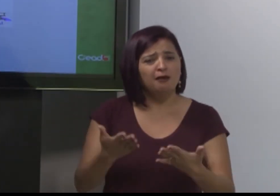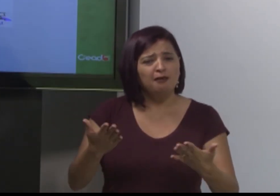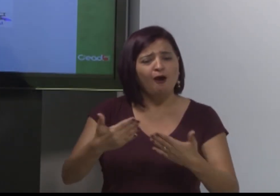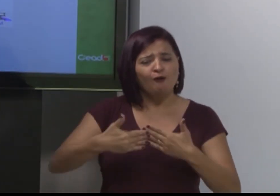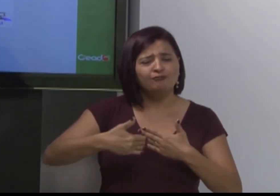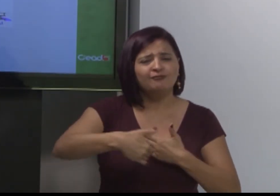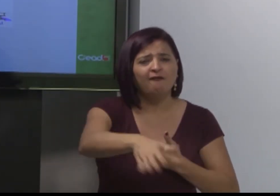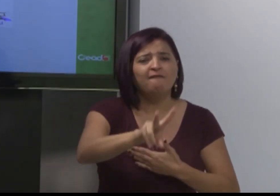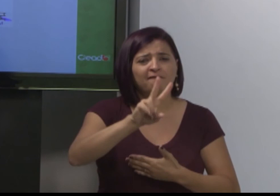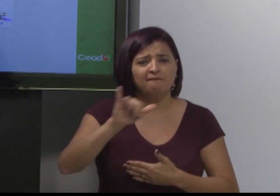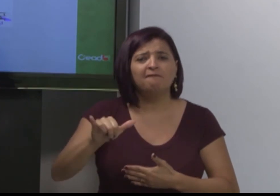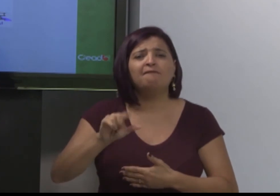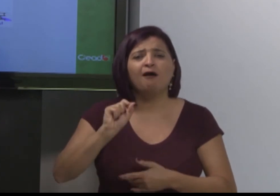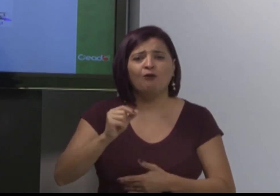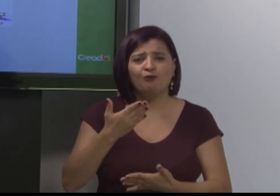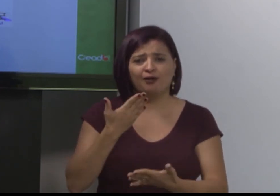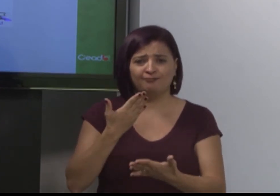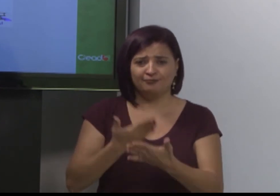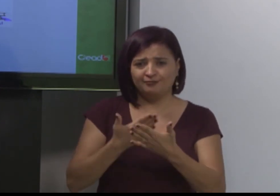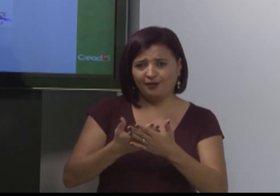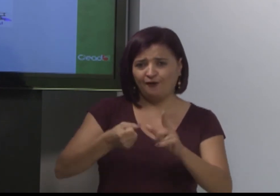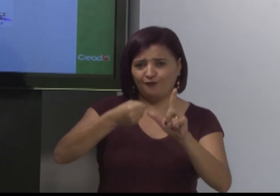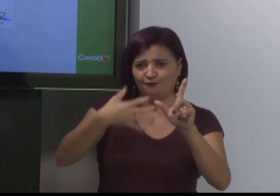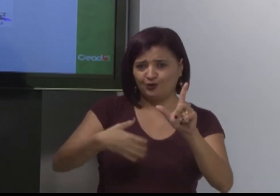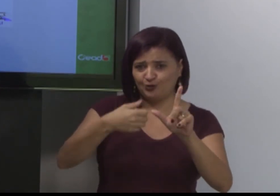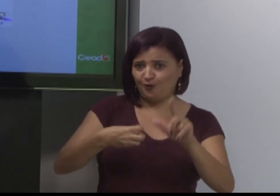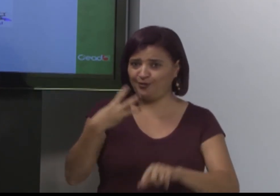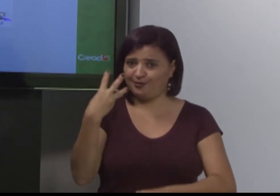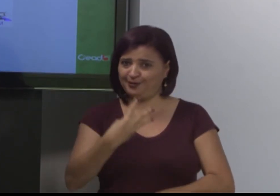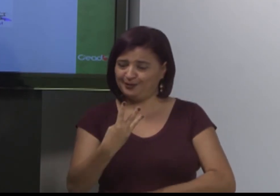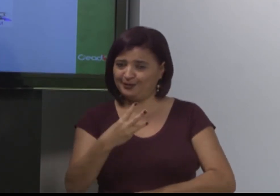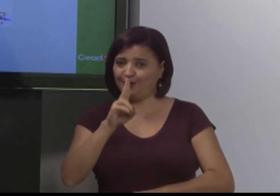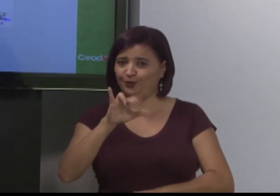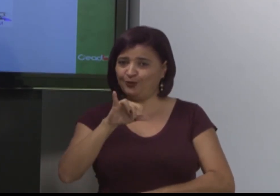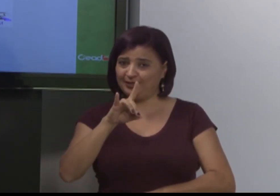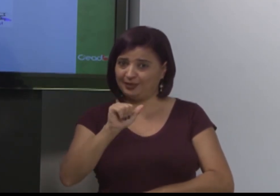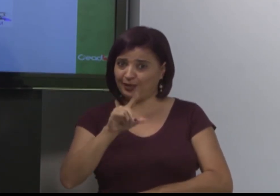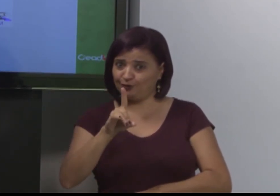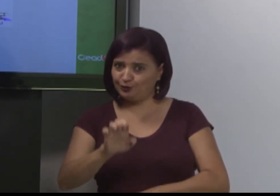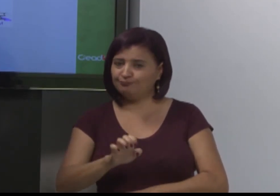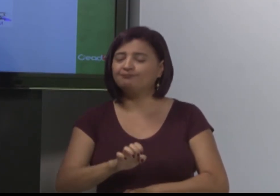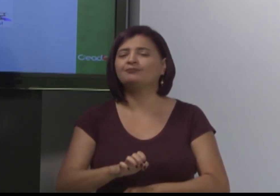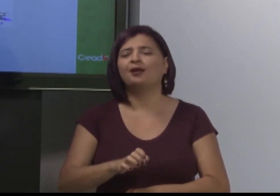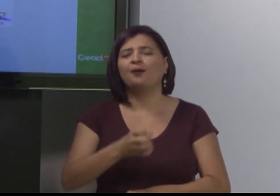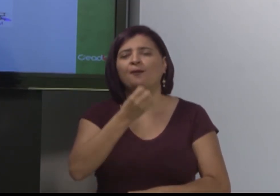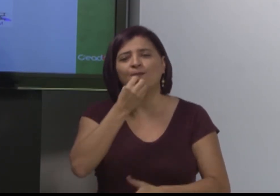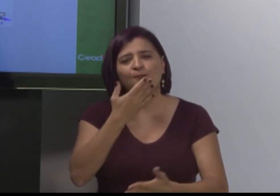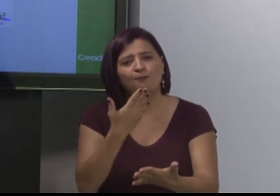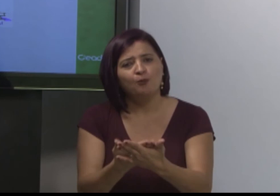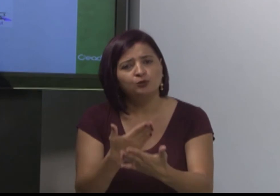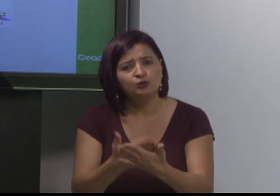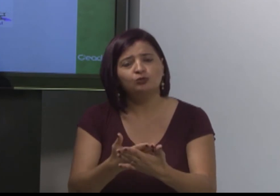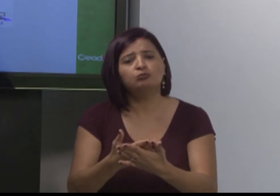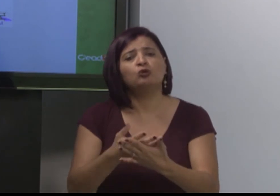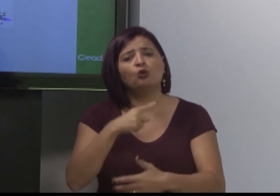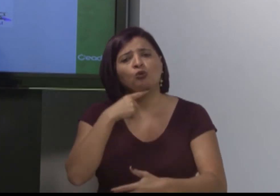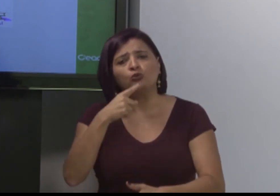E agora, iremos para a videoaula 3 da unidade 3. Bons estudos. Dúvidas, procurem